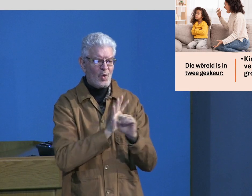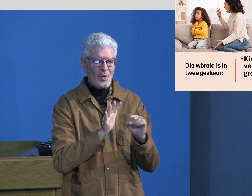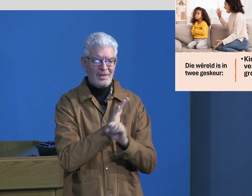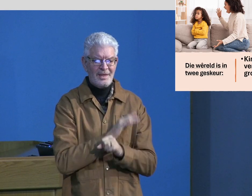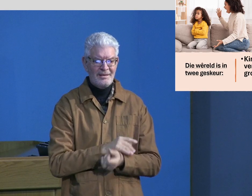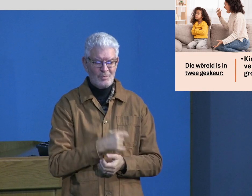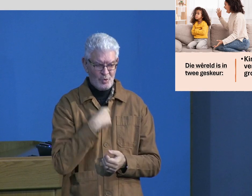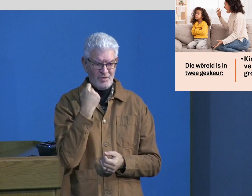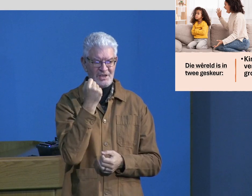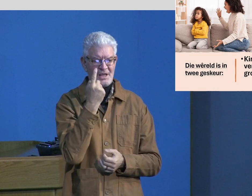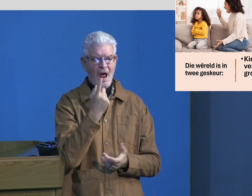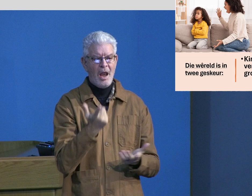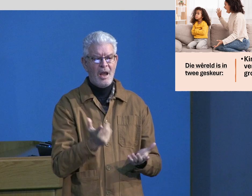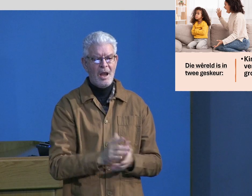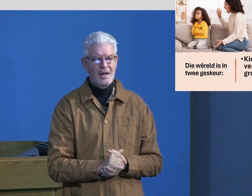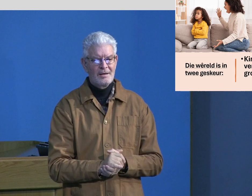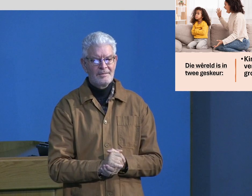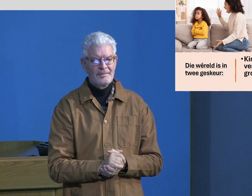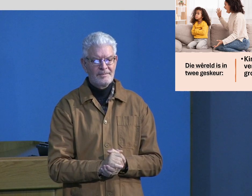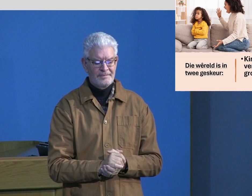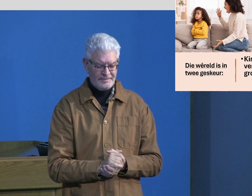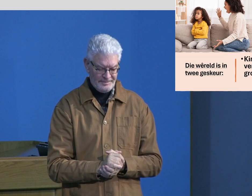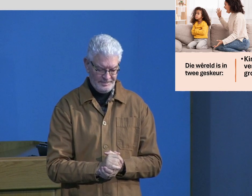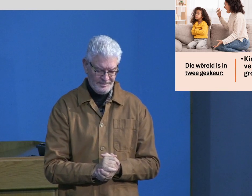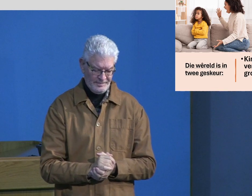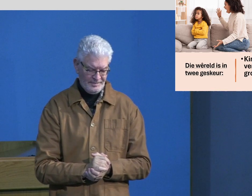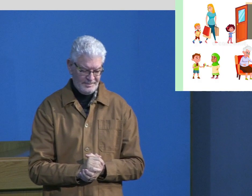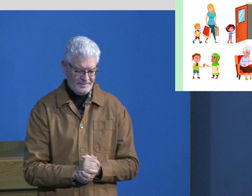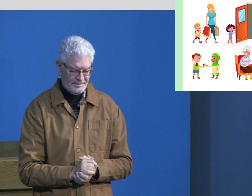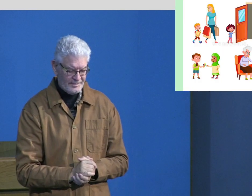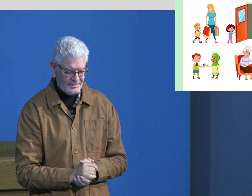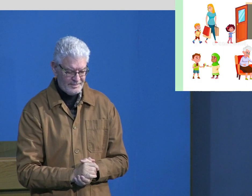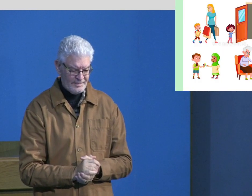so jou agtergrond speel 'n baie belangrike rol in 'n kind se opvoeding.